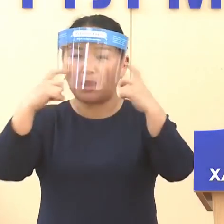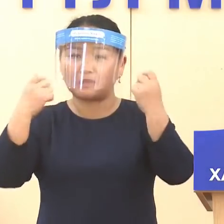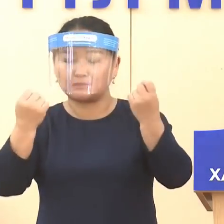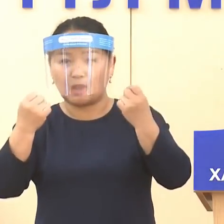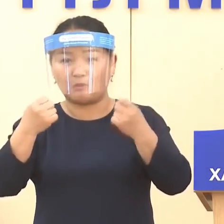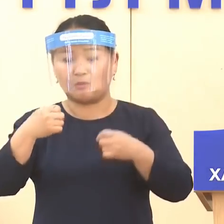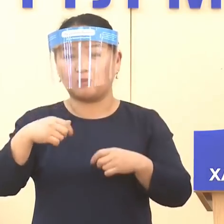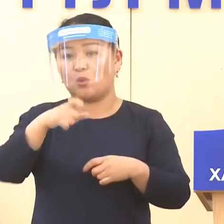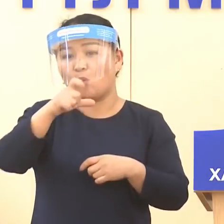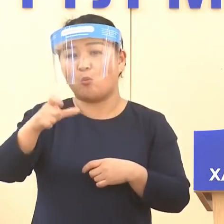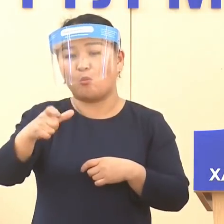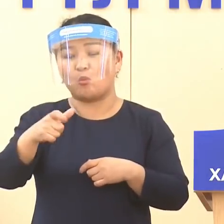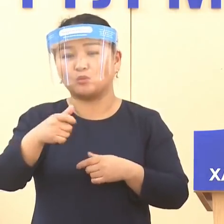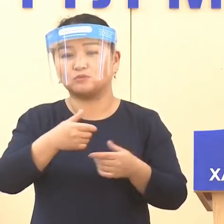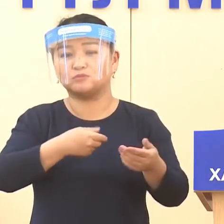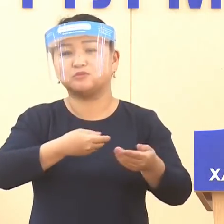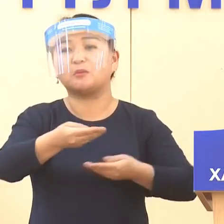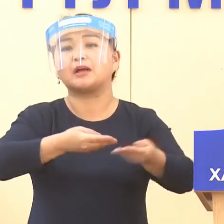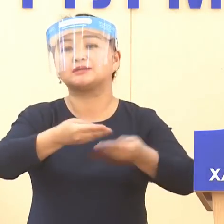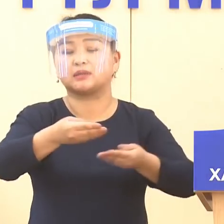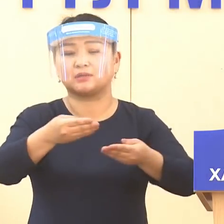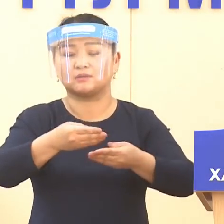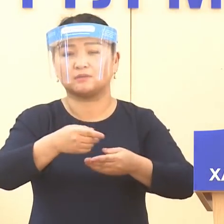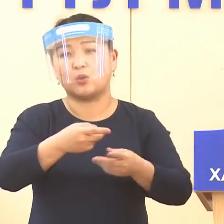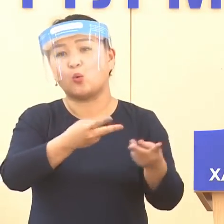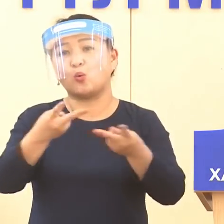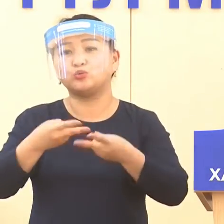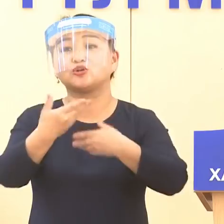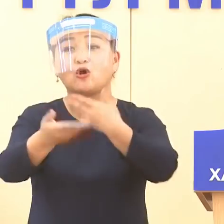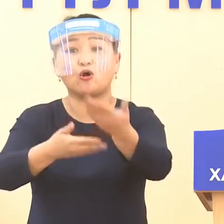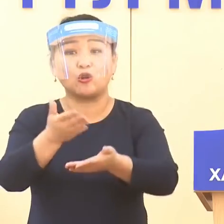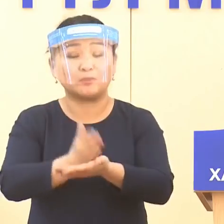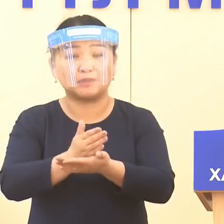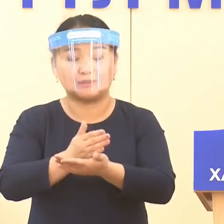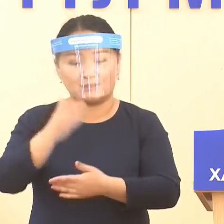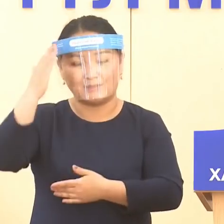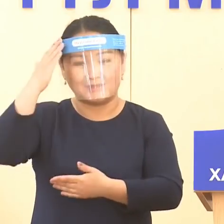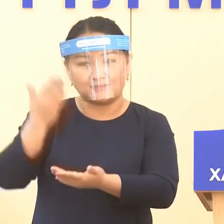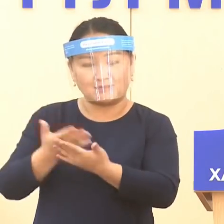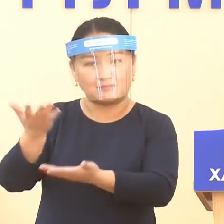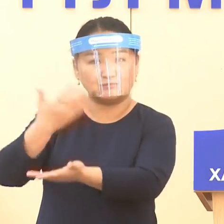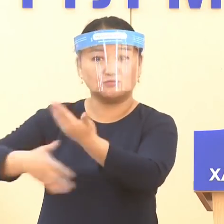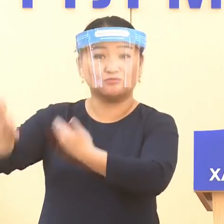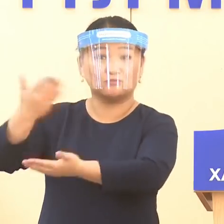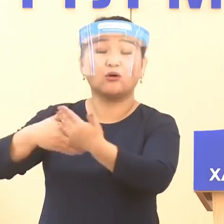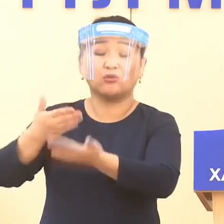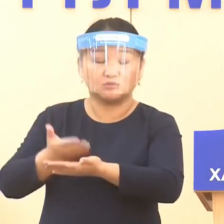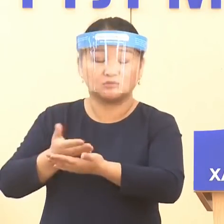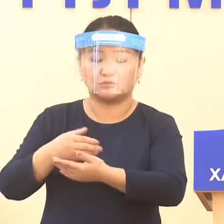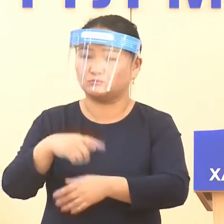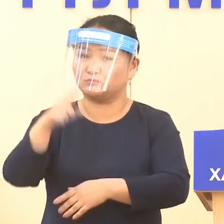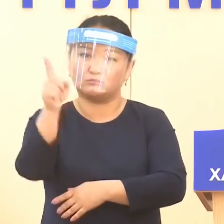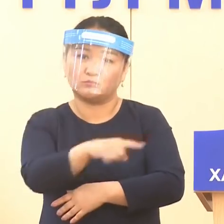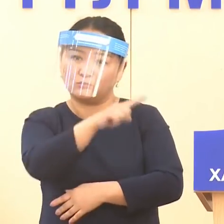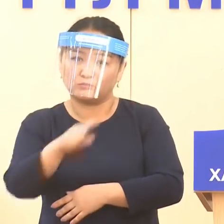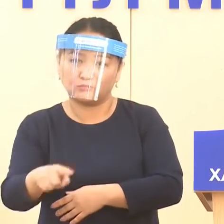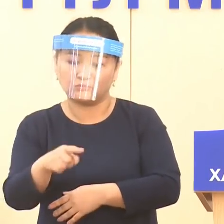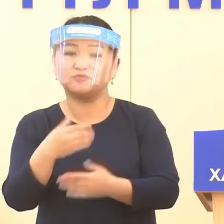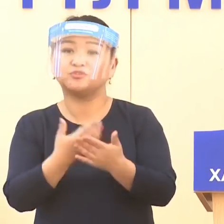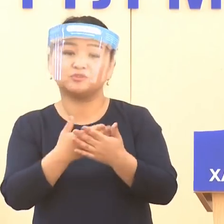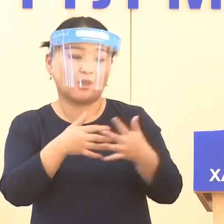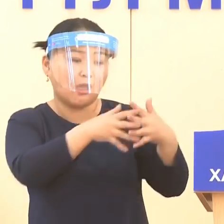хүнд үйлчилж байна гэсэн ийм одоо зүйлүүд бол их ирсэн байна. Тэгэхээр энэ бол үнэхээр болохгүй. Яагаад гэвэл тухайлх юм бол Америкийн